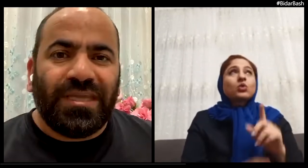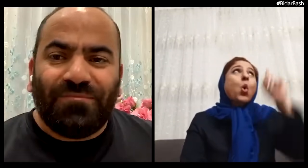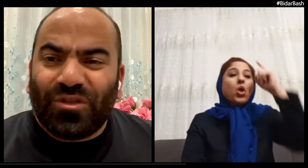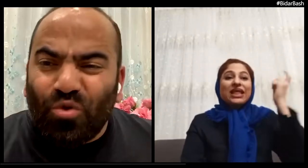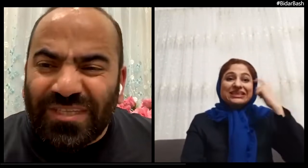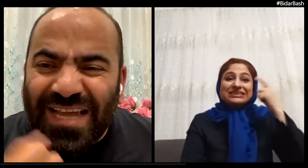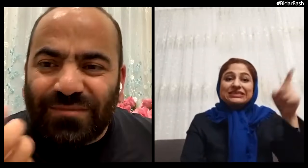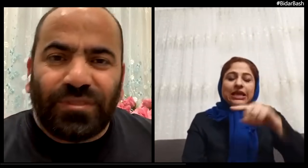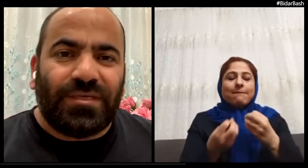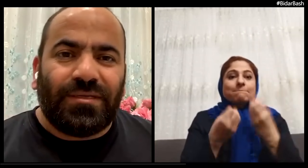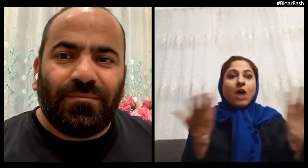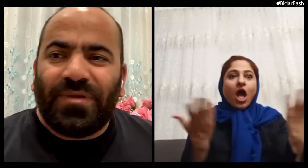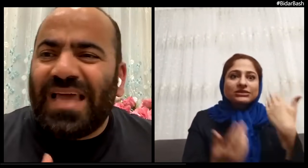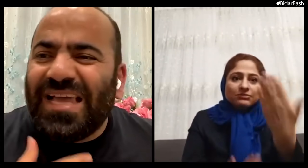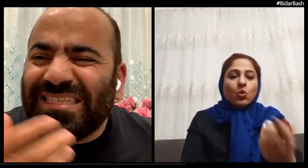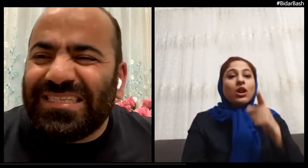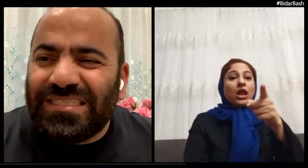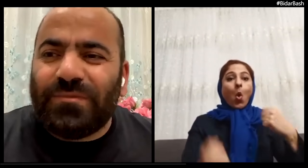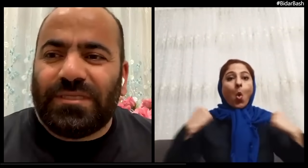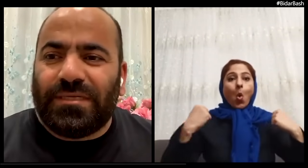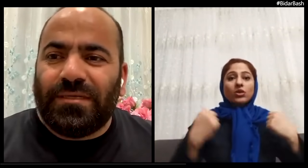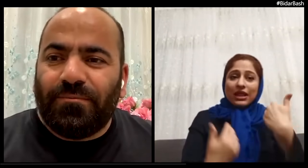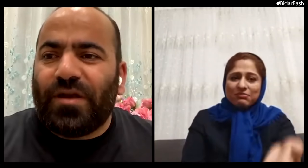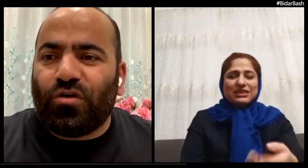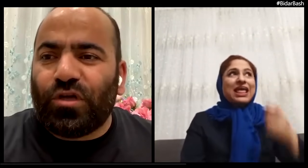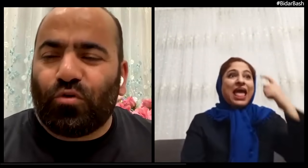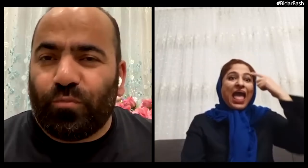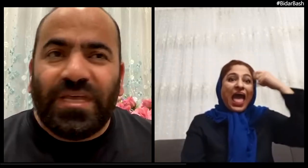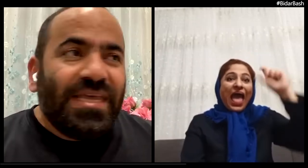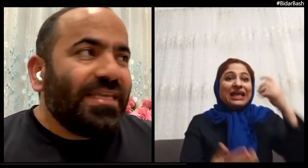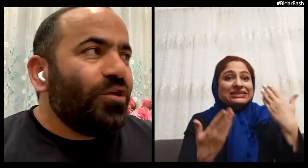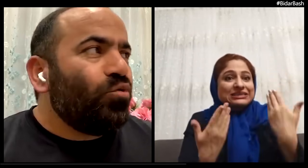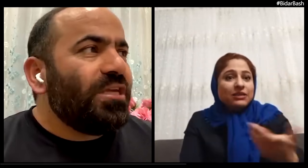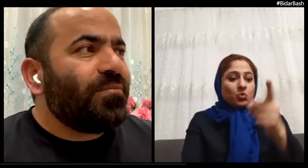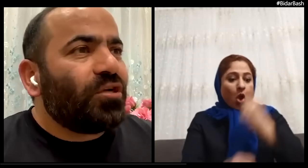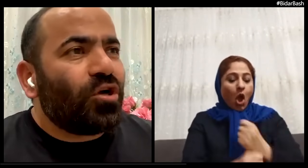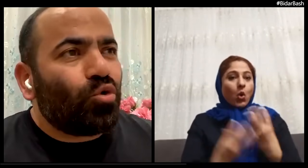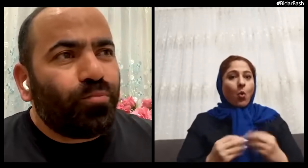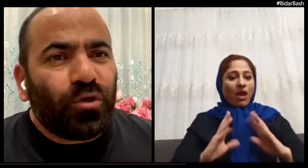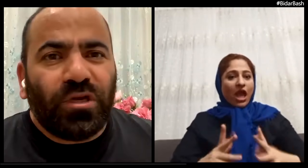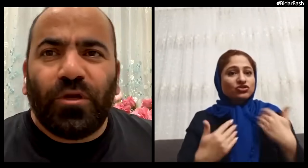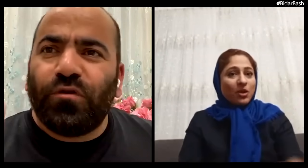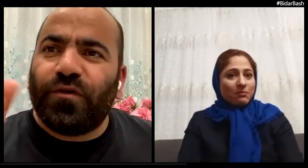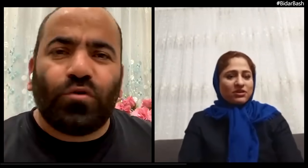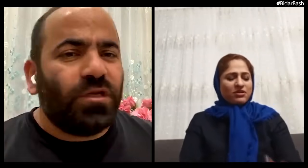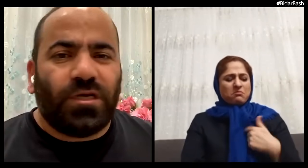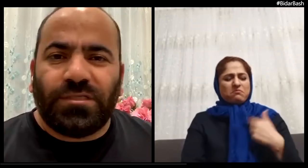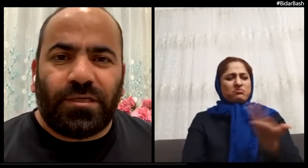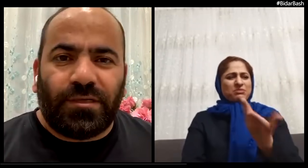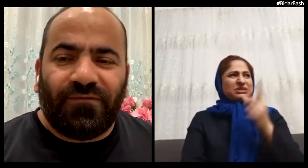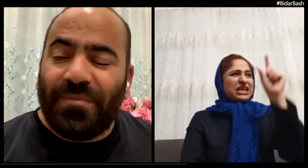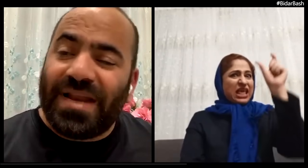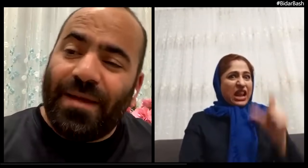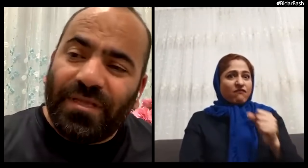میکنه، بهت قدرت میده، بهت انگیزه میده برای کار خوب، یعنی اونی هم که کار خوب میکنه به لطف خدا